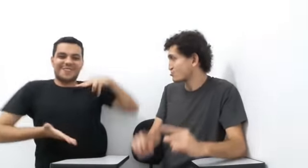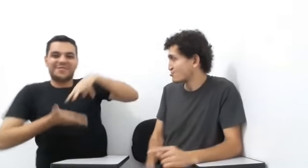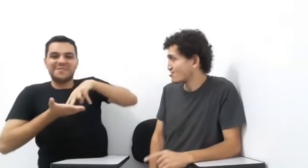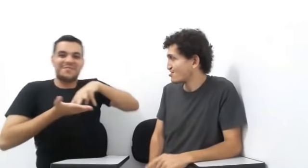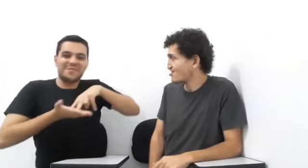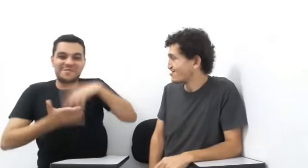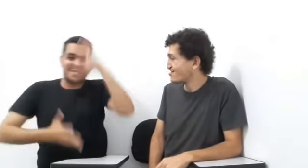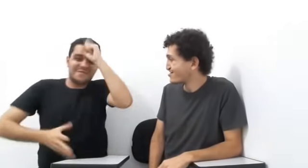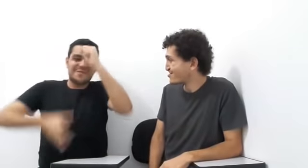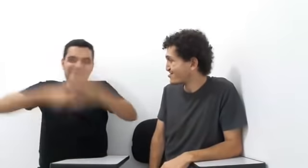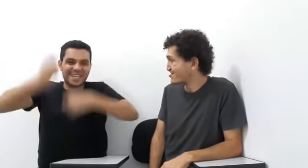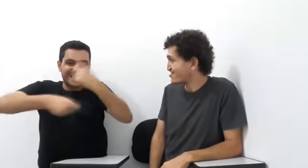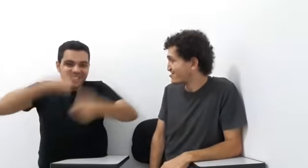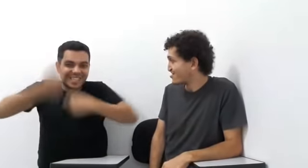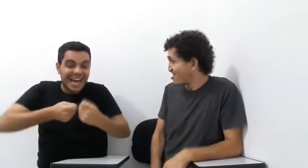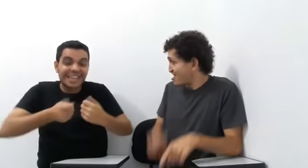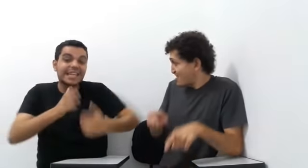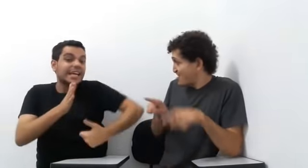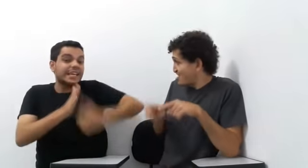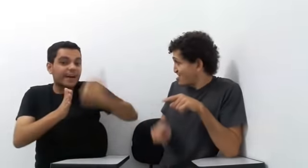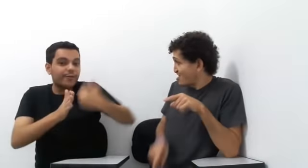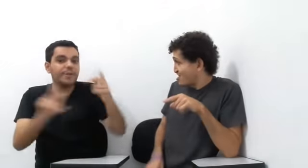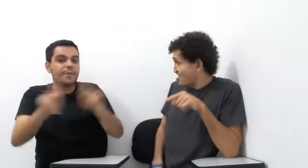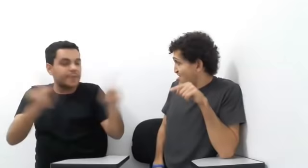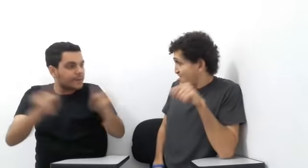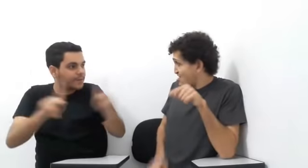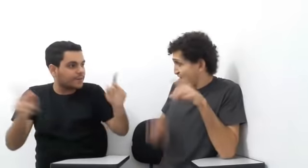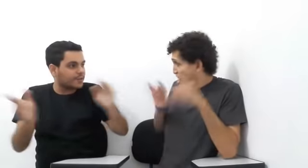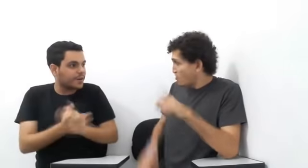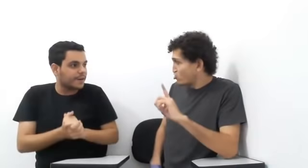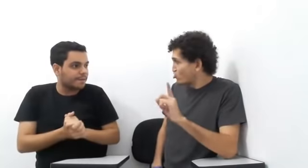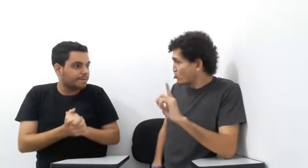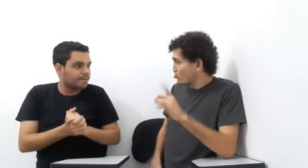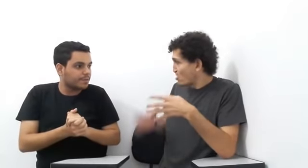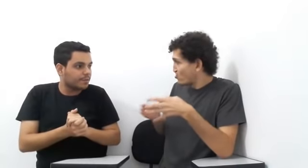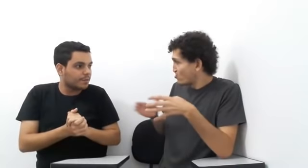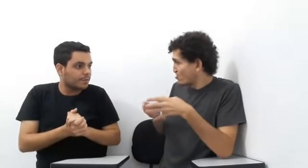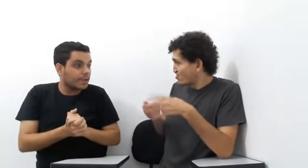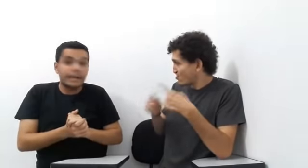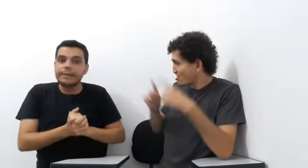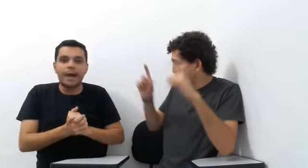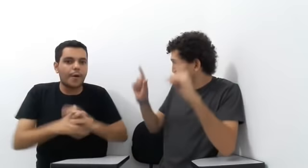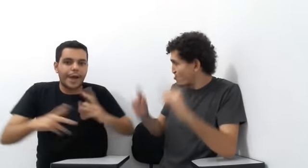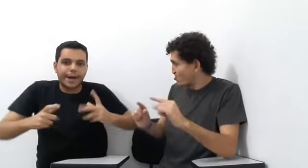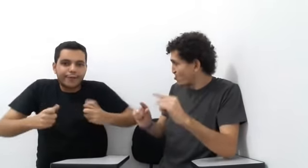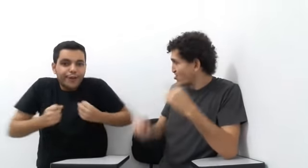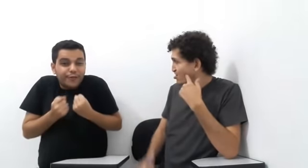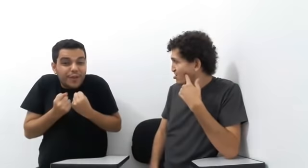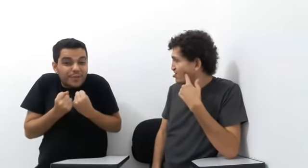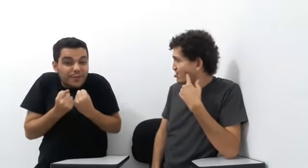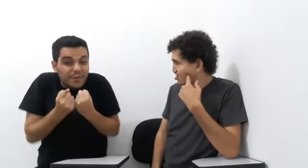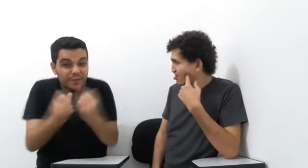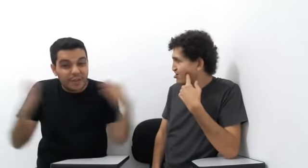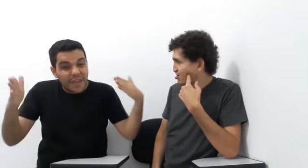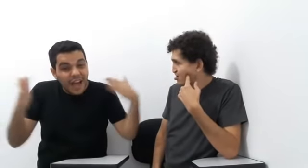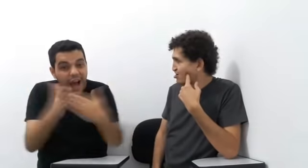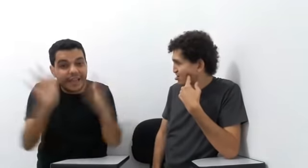firme, aprendendo sinais, e ela foi minha primeira professora. Não, ela foi firme até